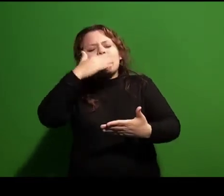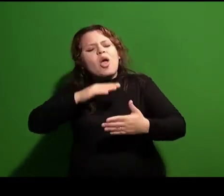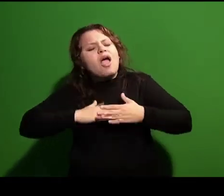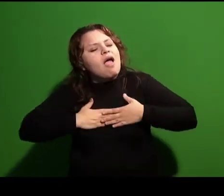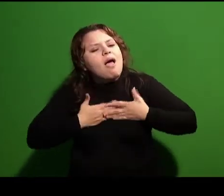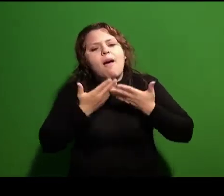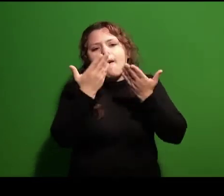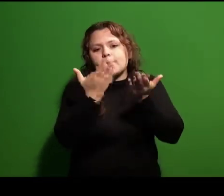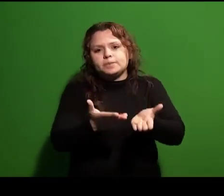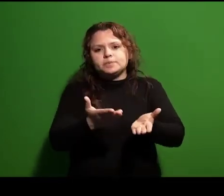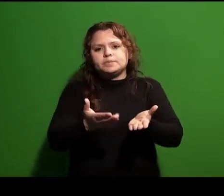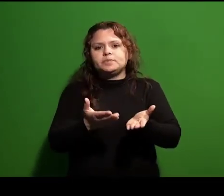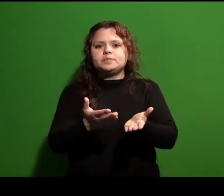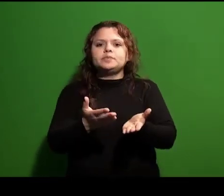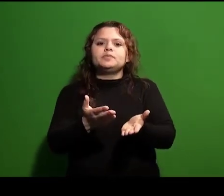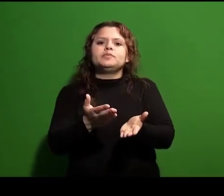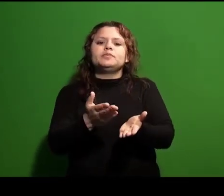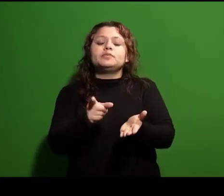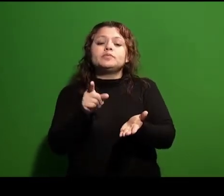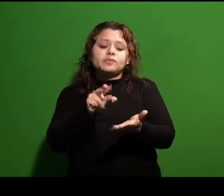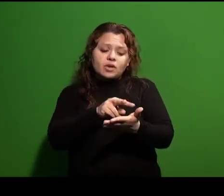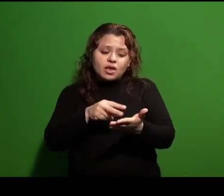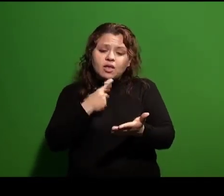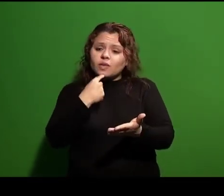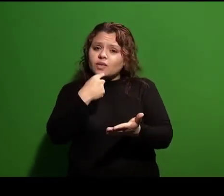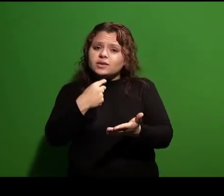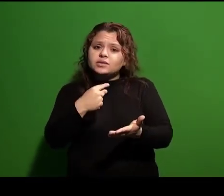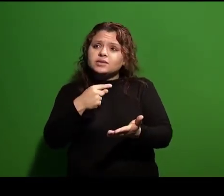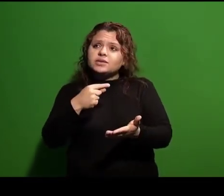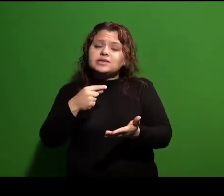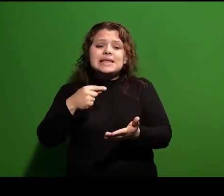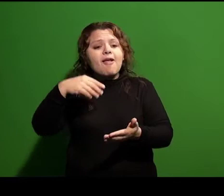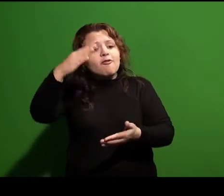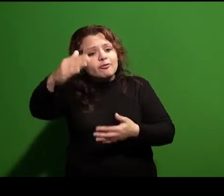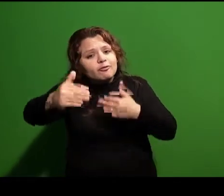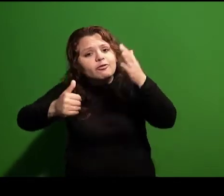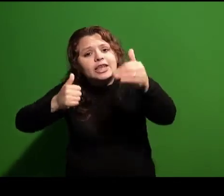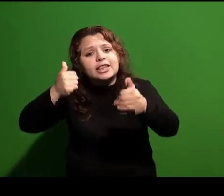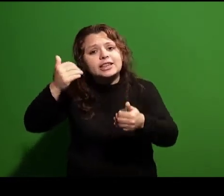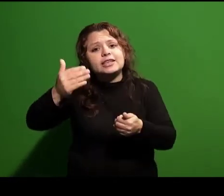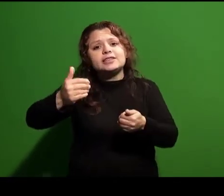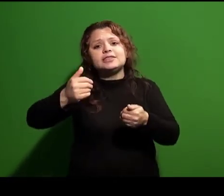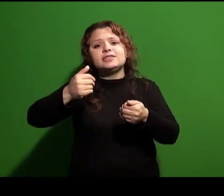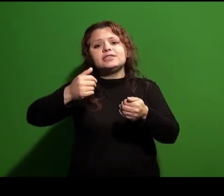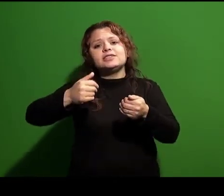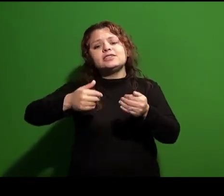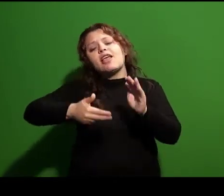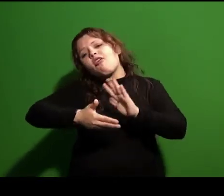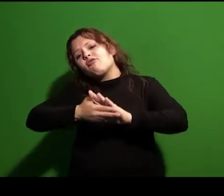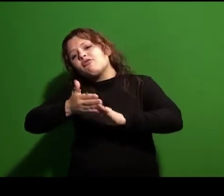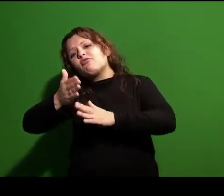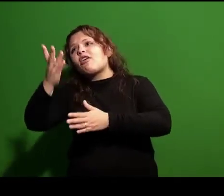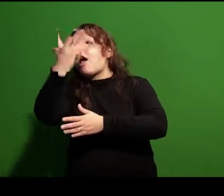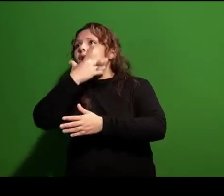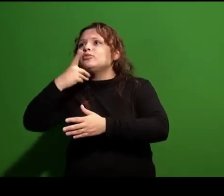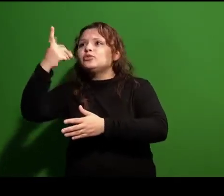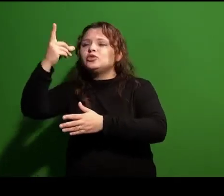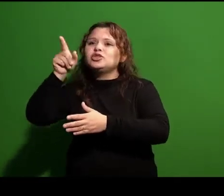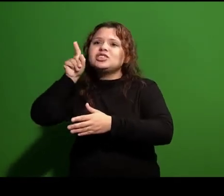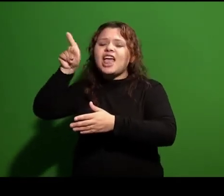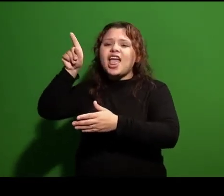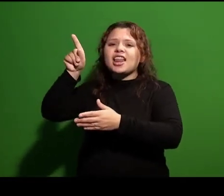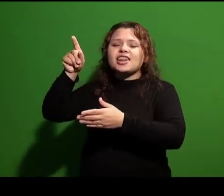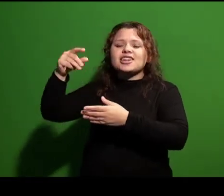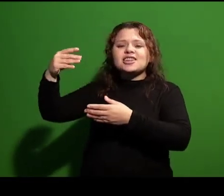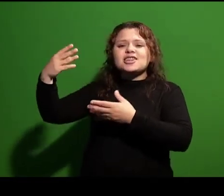repite este sentimiento con su llamado al arrepentimiento. Venid y volvamos a Jehová, porque Él arrebató y